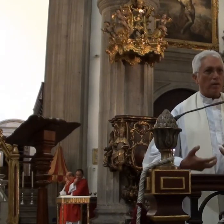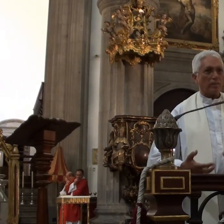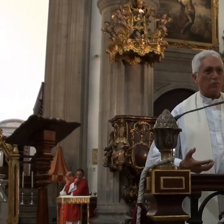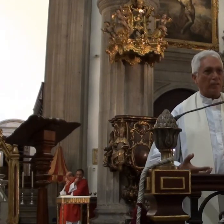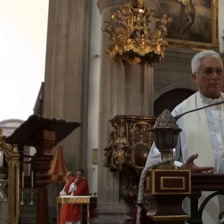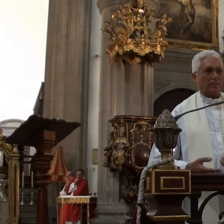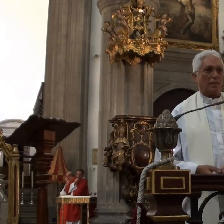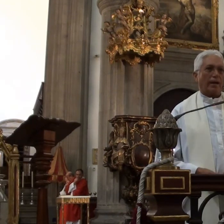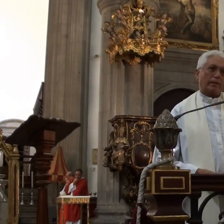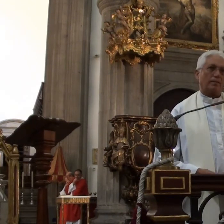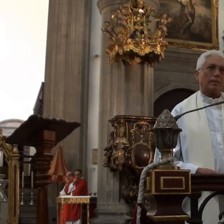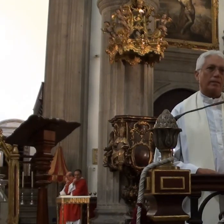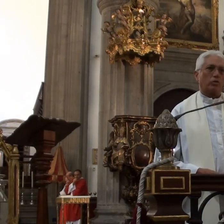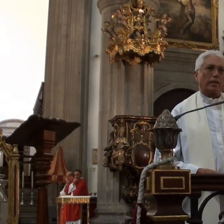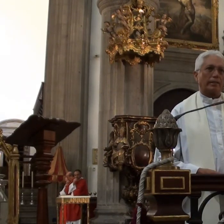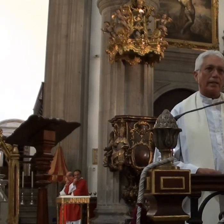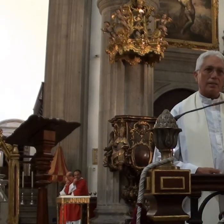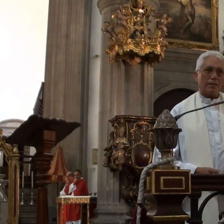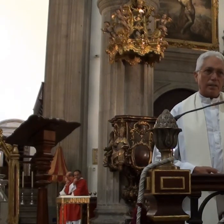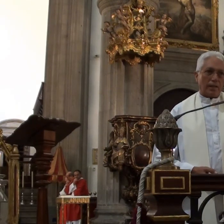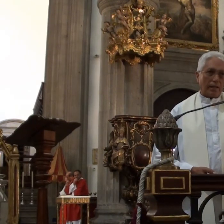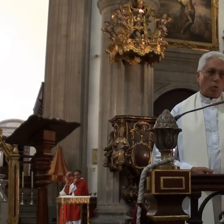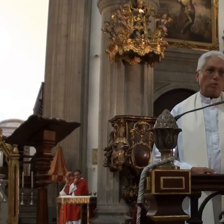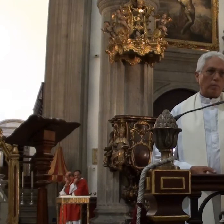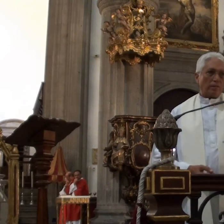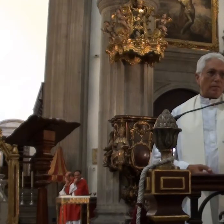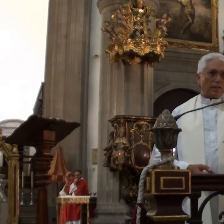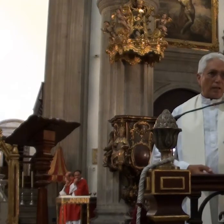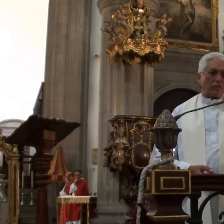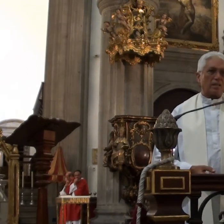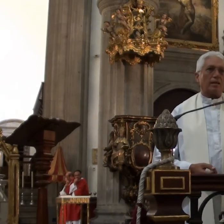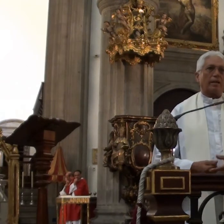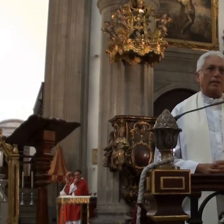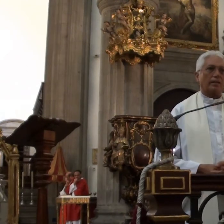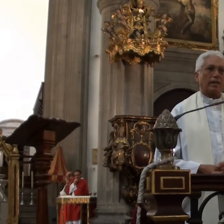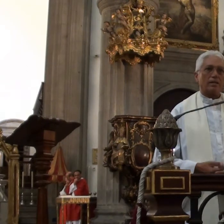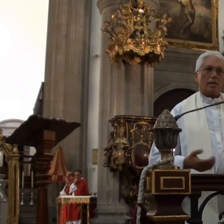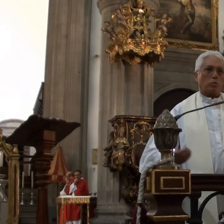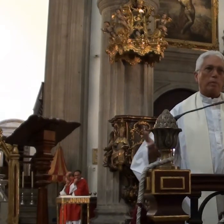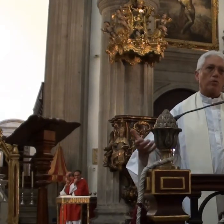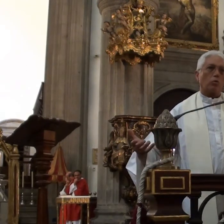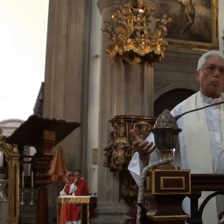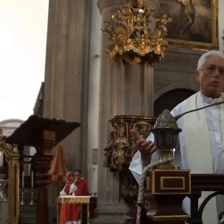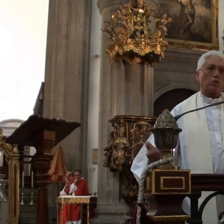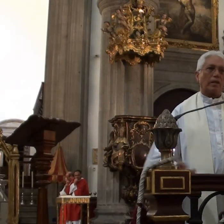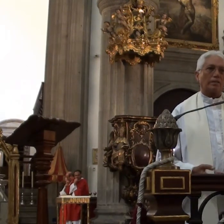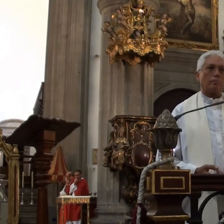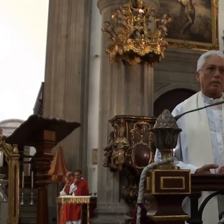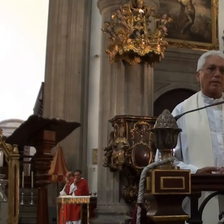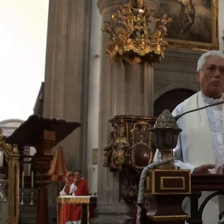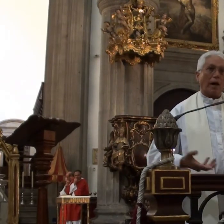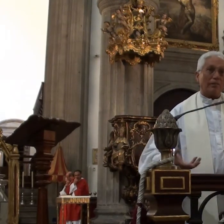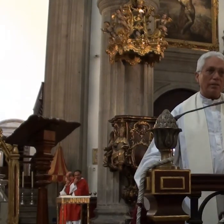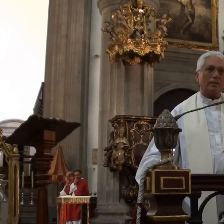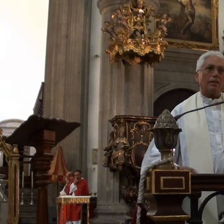y lo vamos a hacer fiesta a partir de las dos de la tarde justamente en la fachada de la Catedral pues varios grupos que